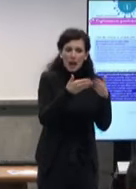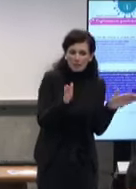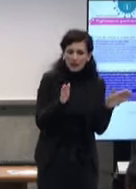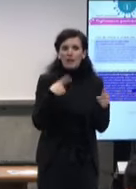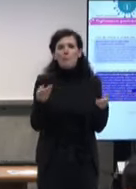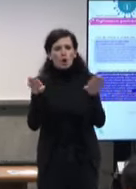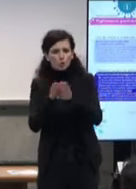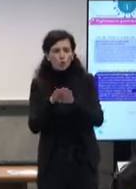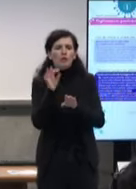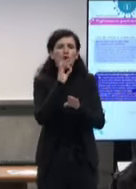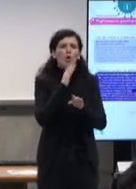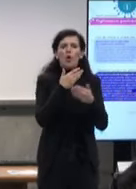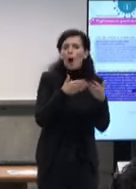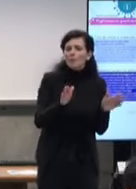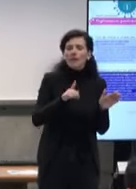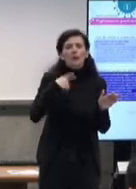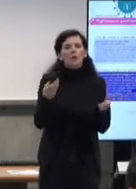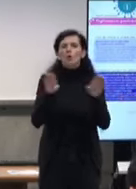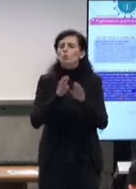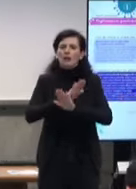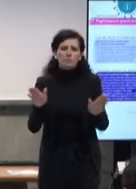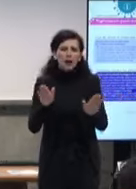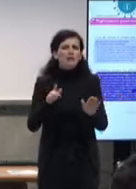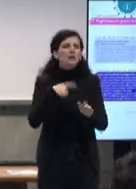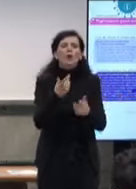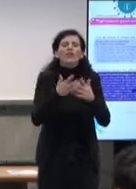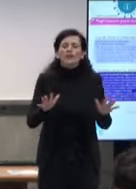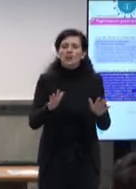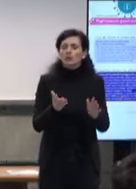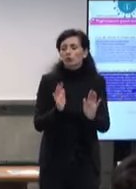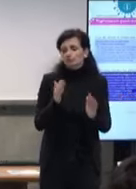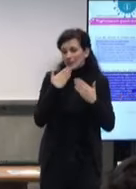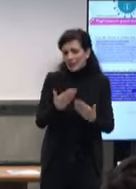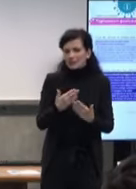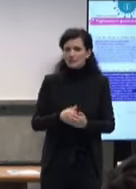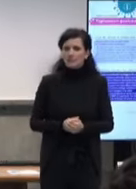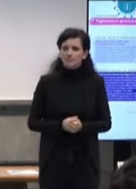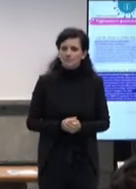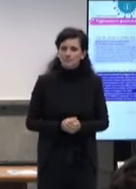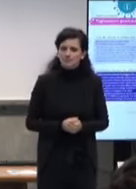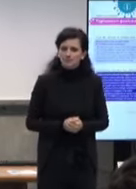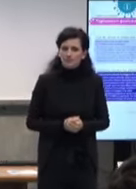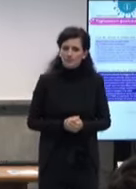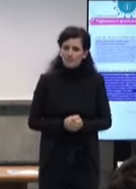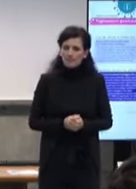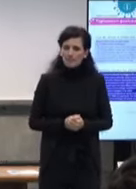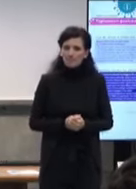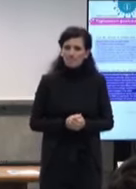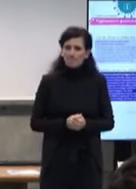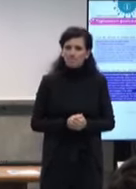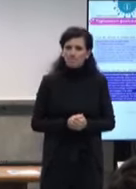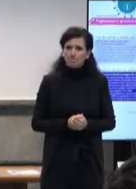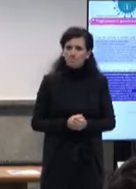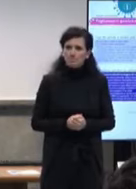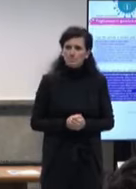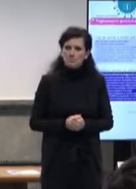riaprire tutto in una volta e basta tutto finisce grazie bene parto dalla prima domanda lei